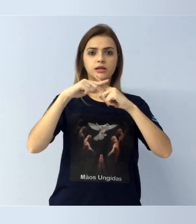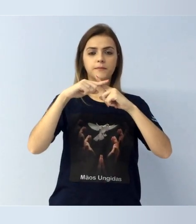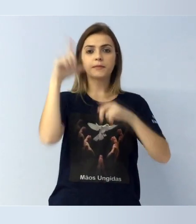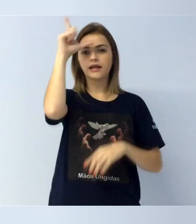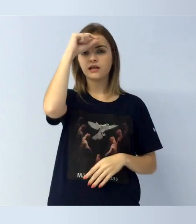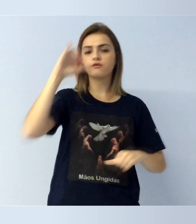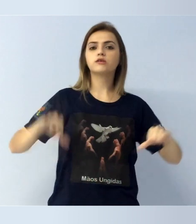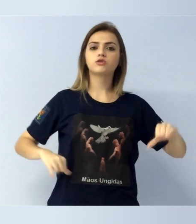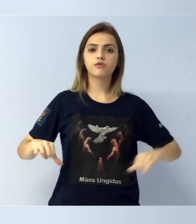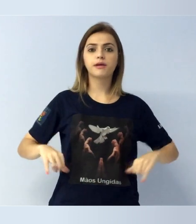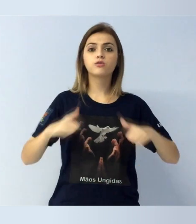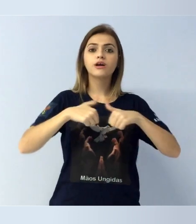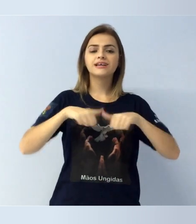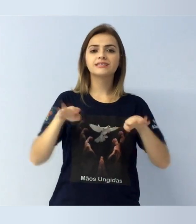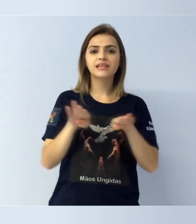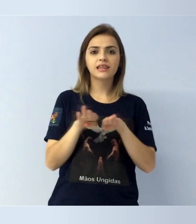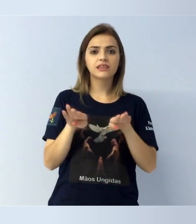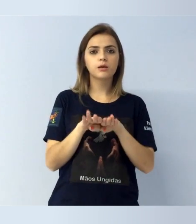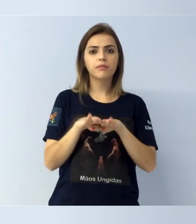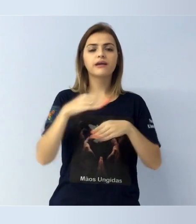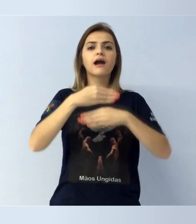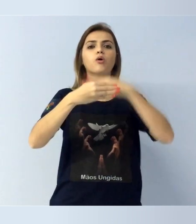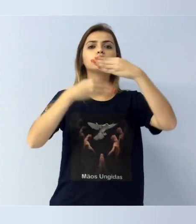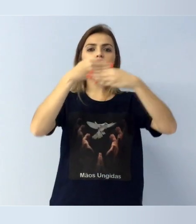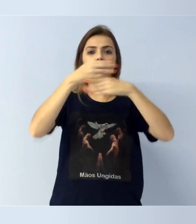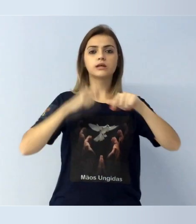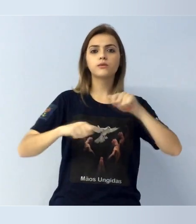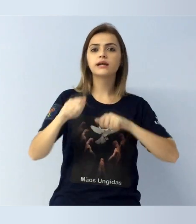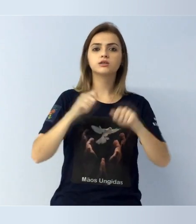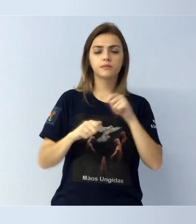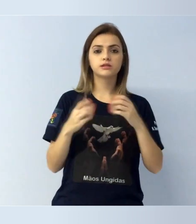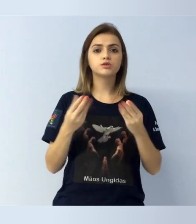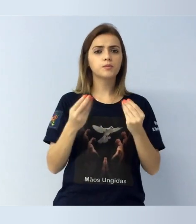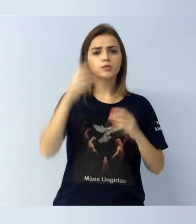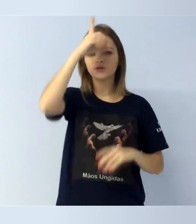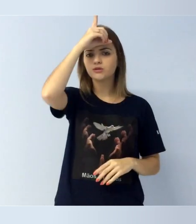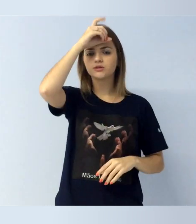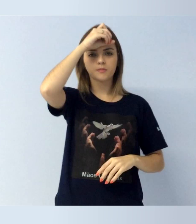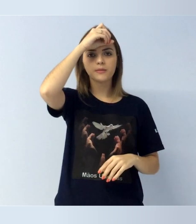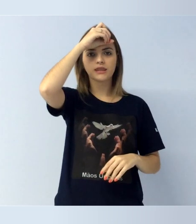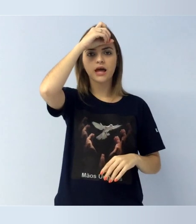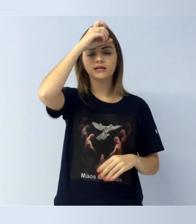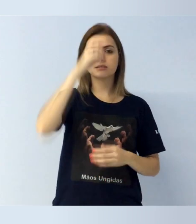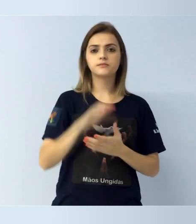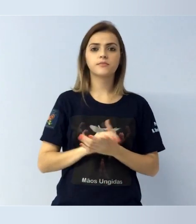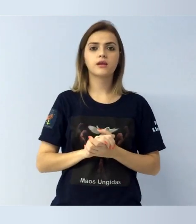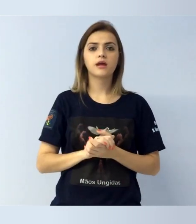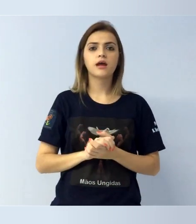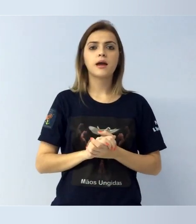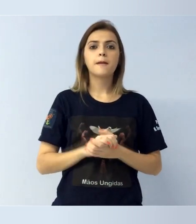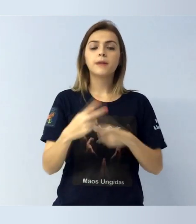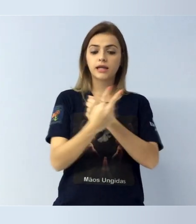dos enfermos, está também a fundação e a administração de tantos hospitais e estruturas sanitárias